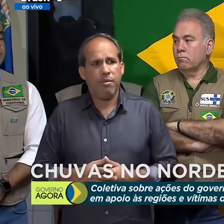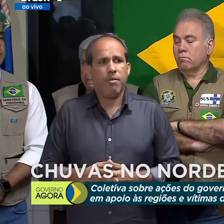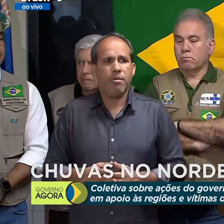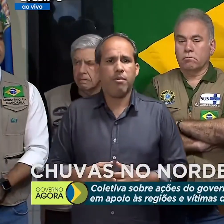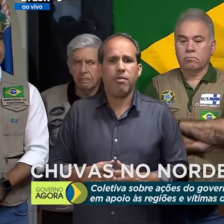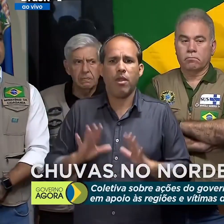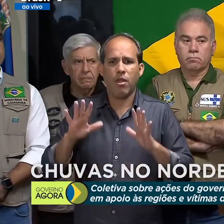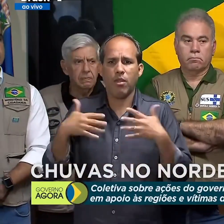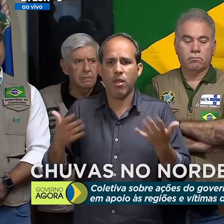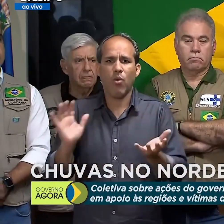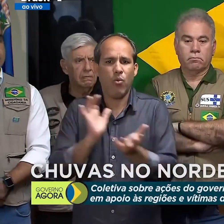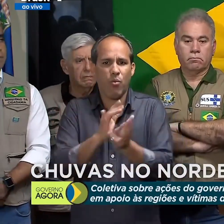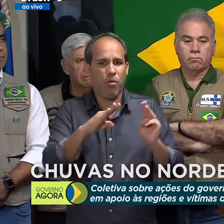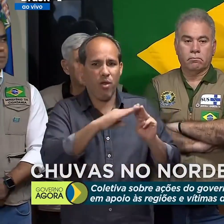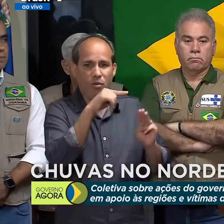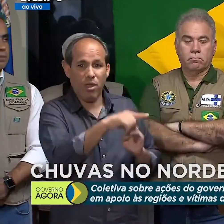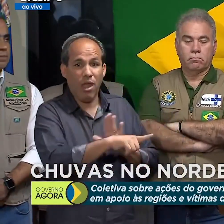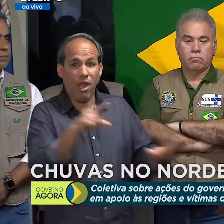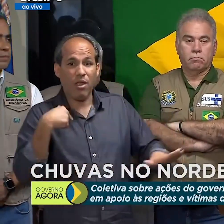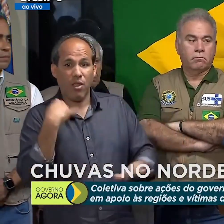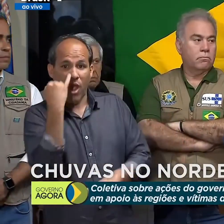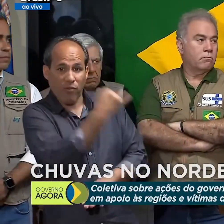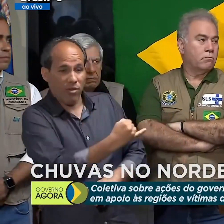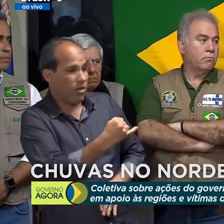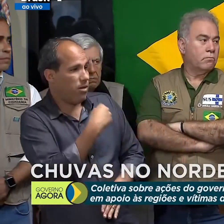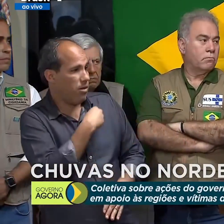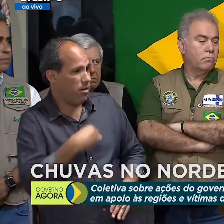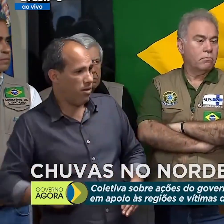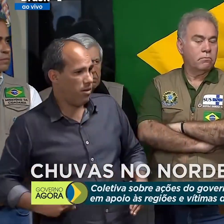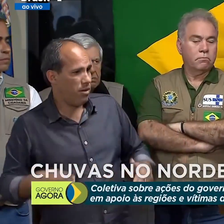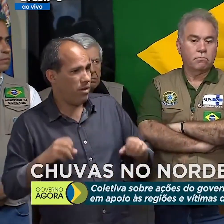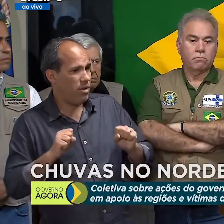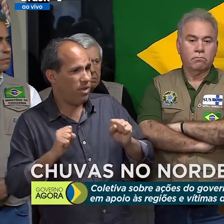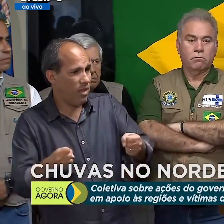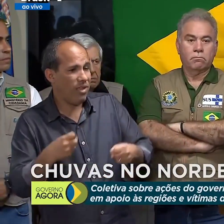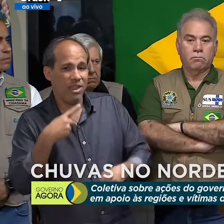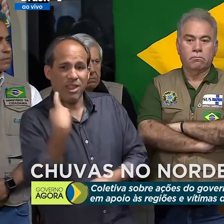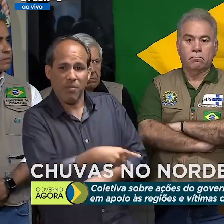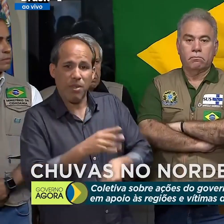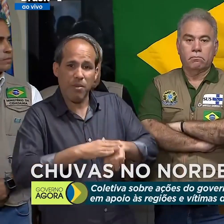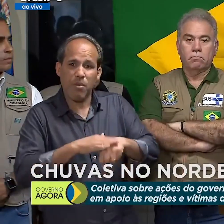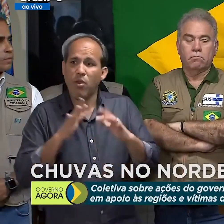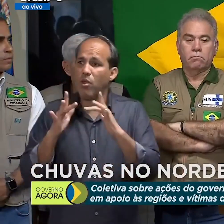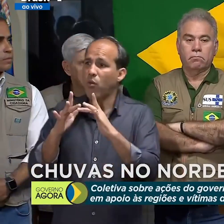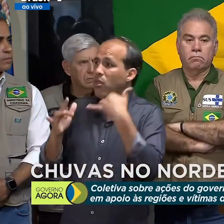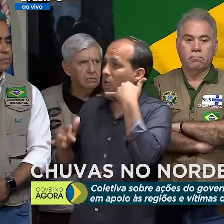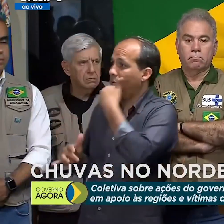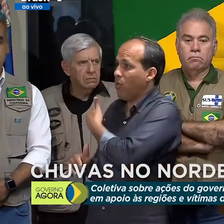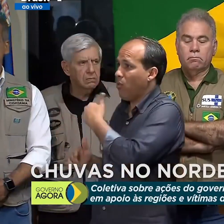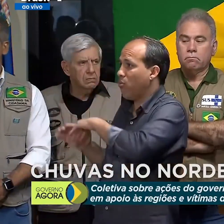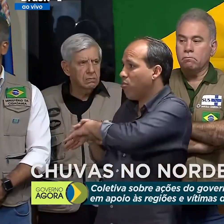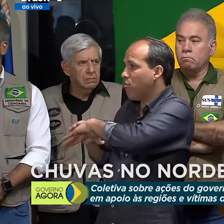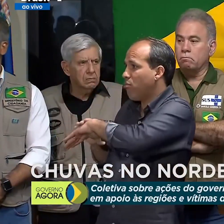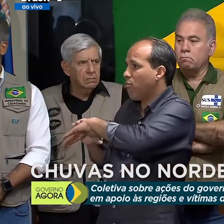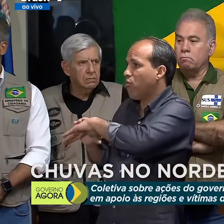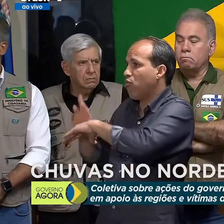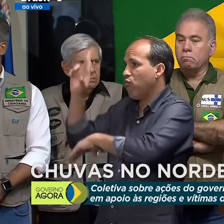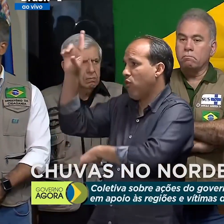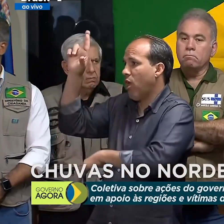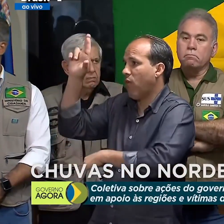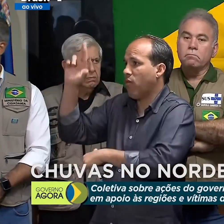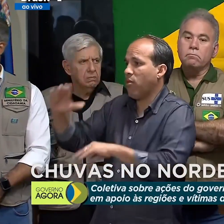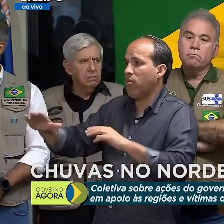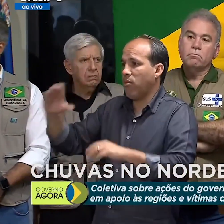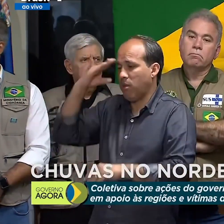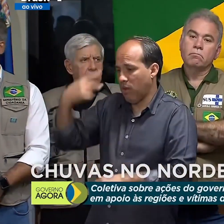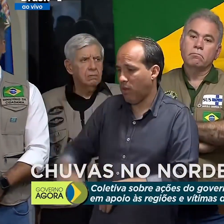em agosto as armas AK antes eu falar com Isa defesa e ele te falar com Comandante aqui Militar do